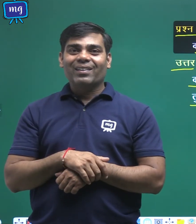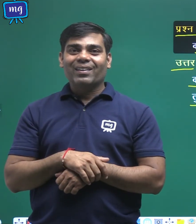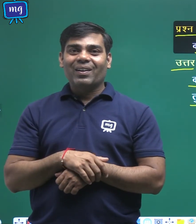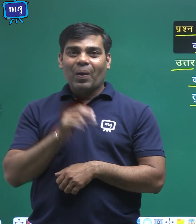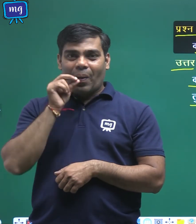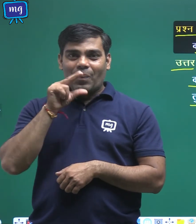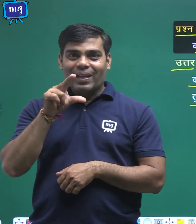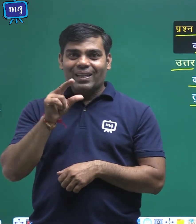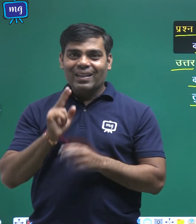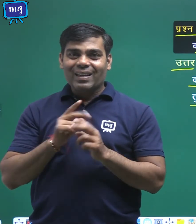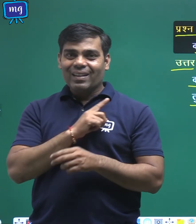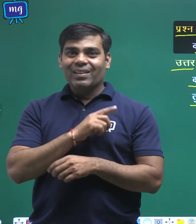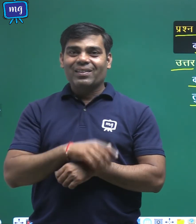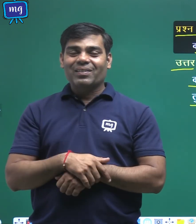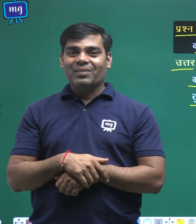बातें कर रहा है।